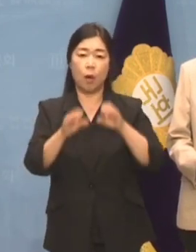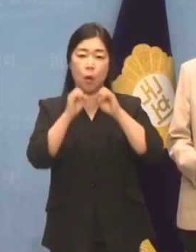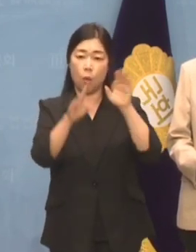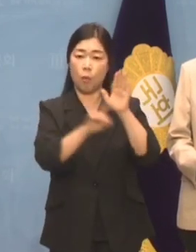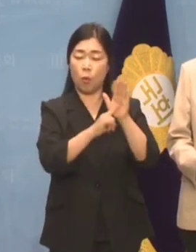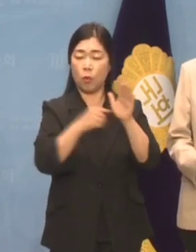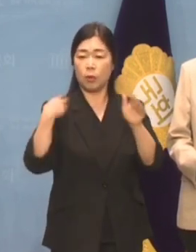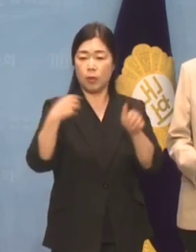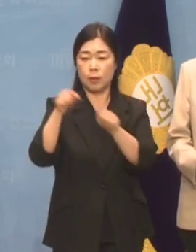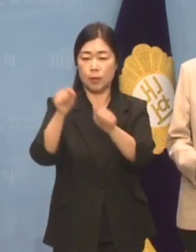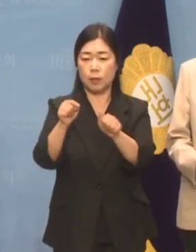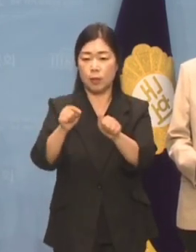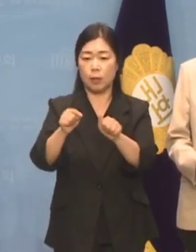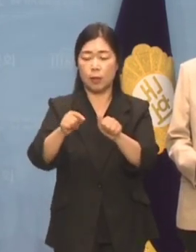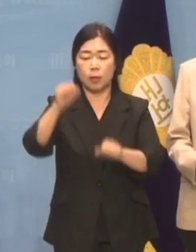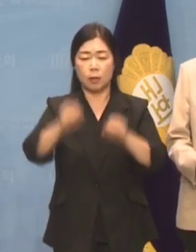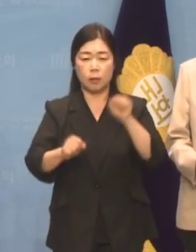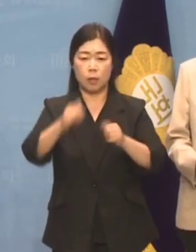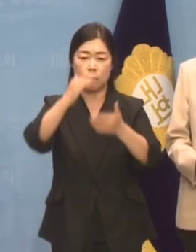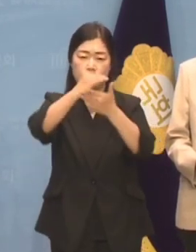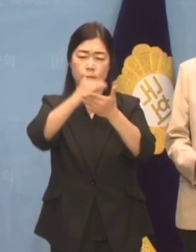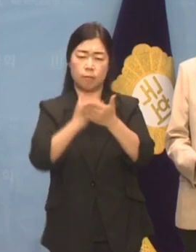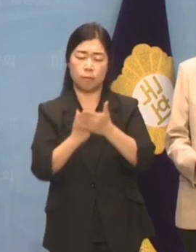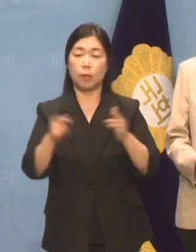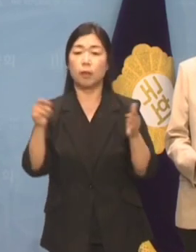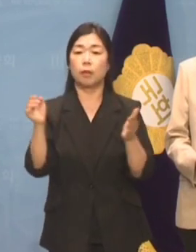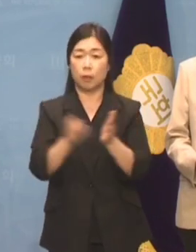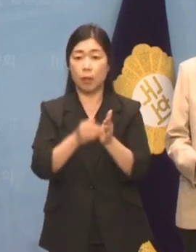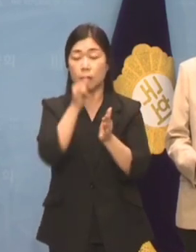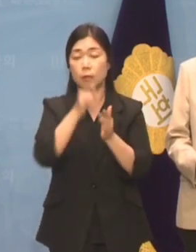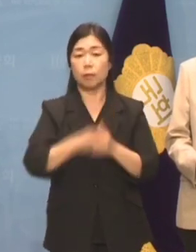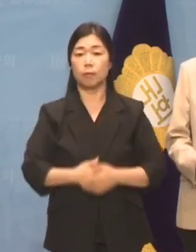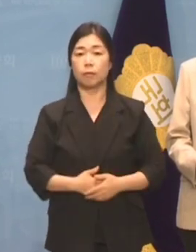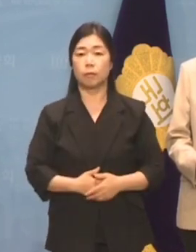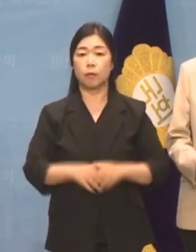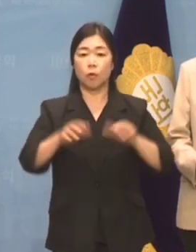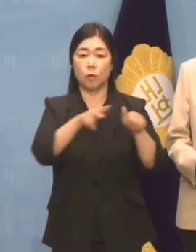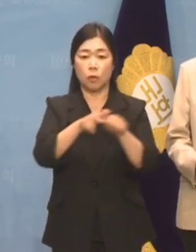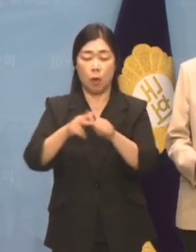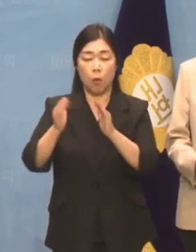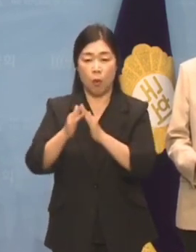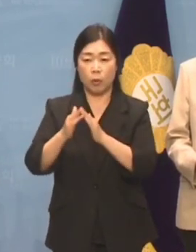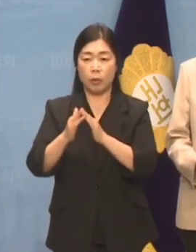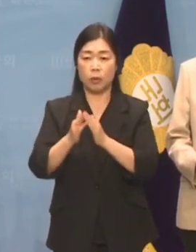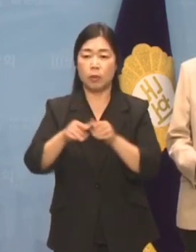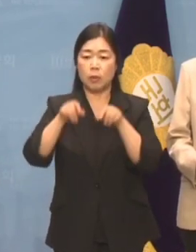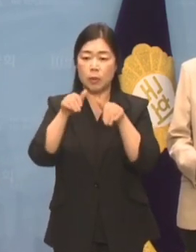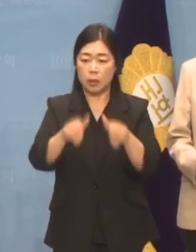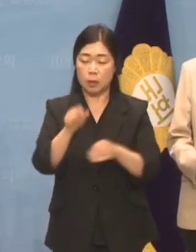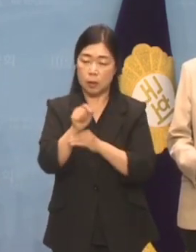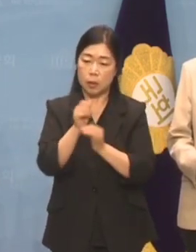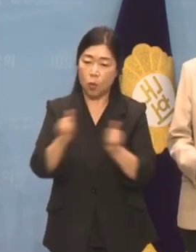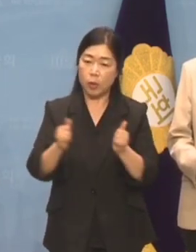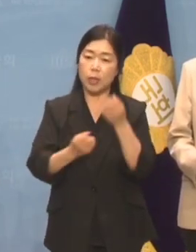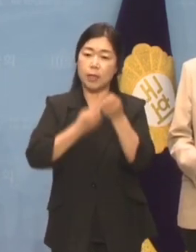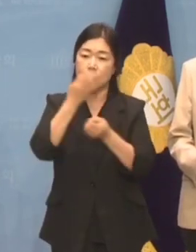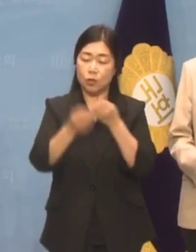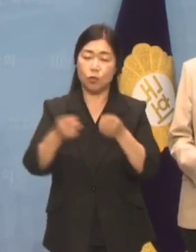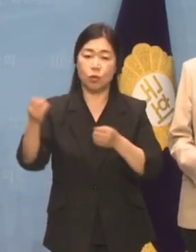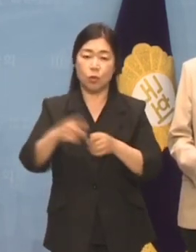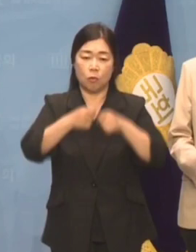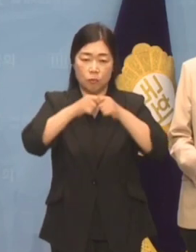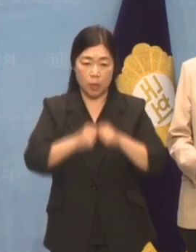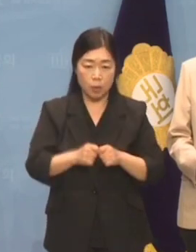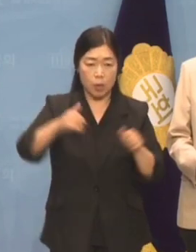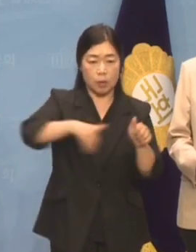및 이행실태가 구체적으로 담겨져 있습니다. 국정원 직원 등의 진술, 이를 뒷받침하는